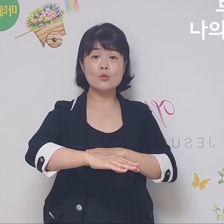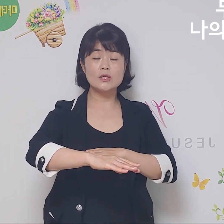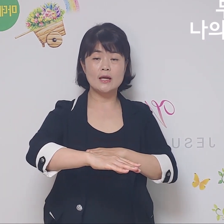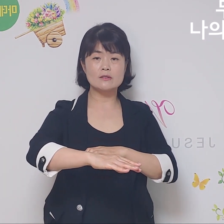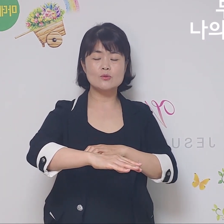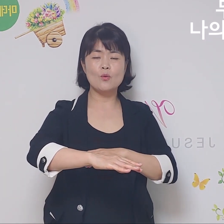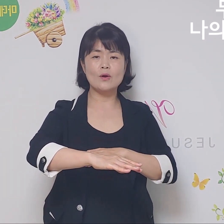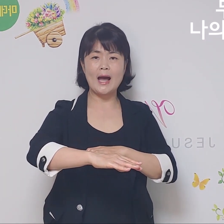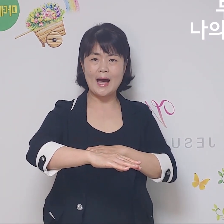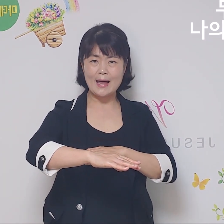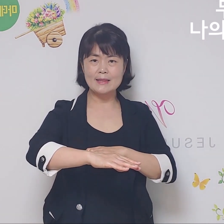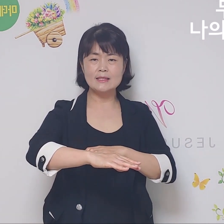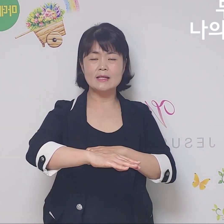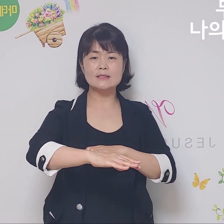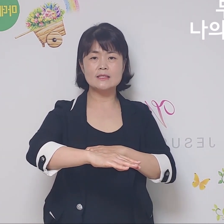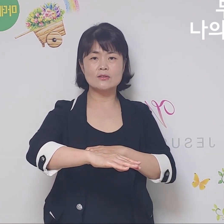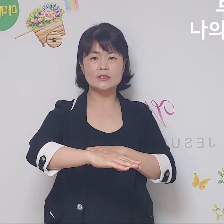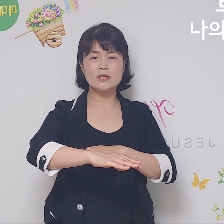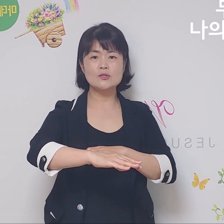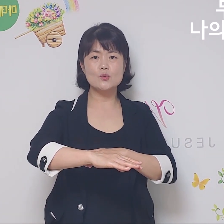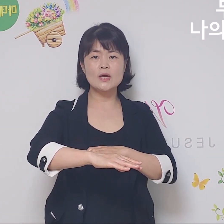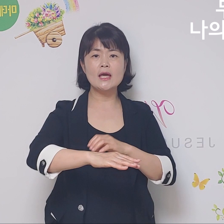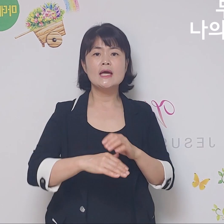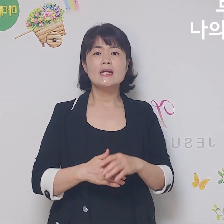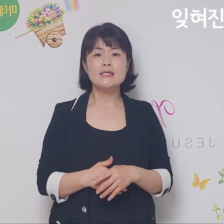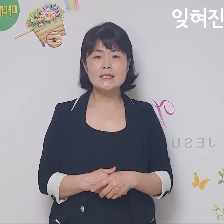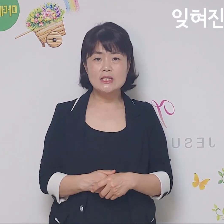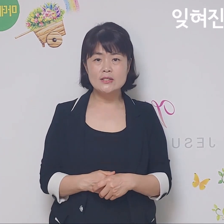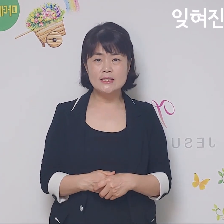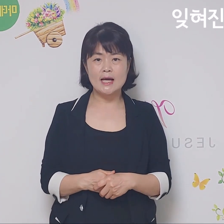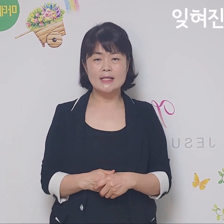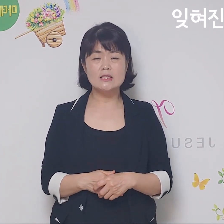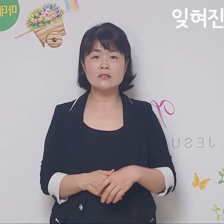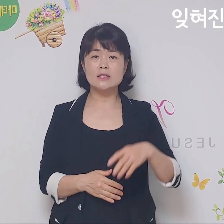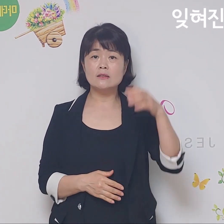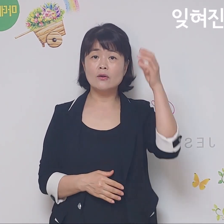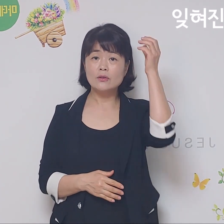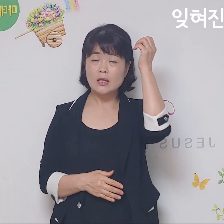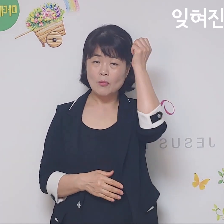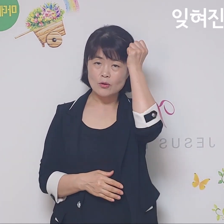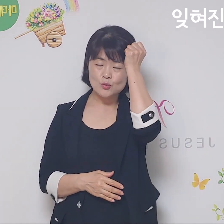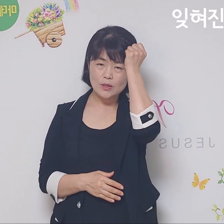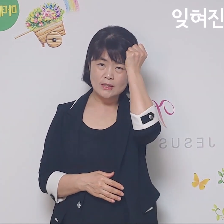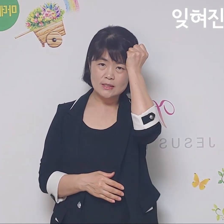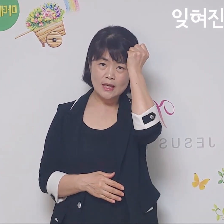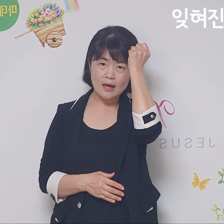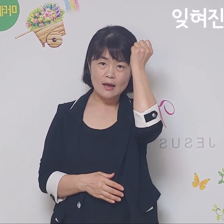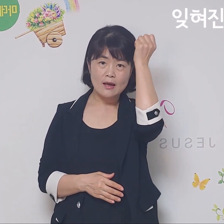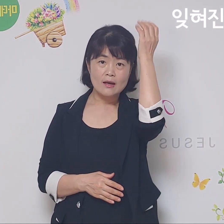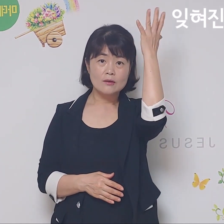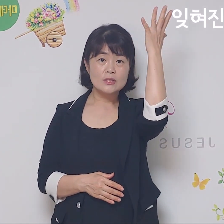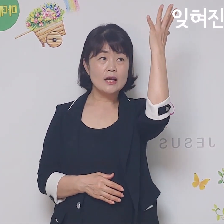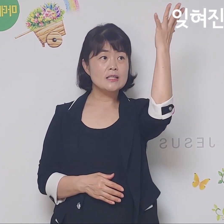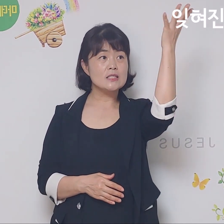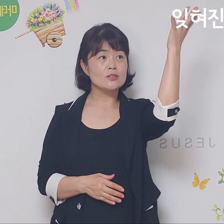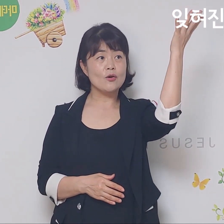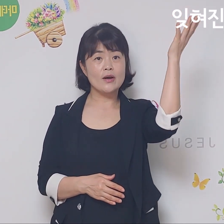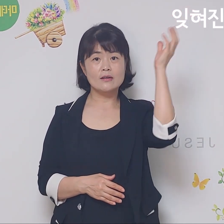속이에요. 안이란 뜻이거든요. 속에 잊혀지다는 거는 내 머릿속에 있는 게 사라지는 거예요.